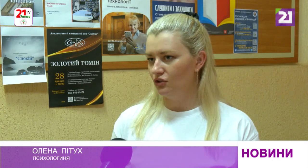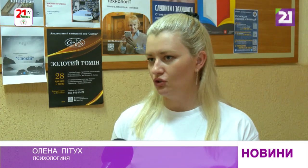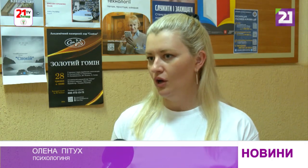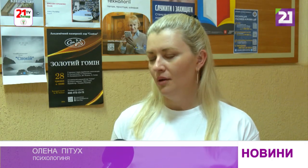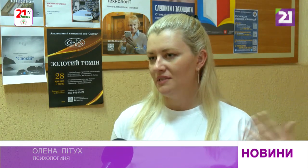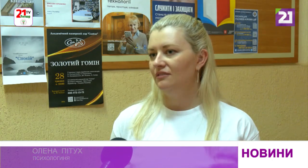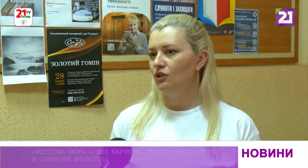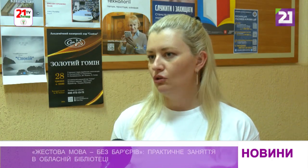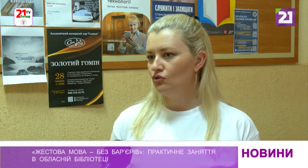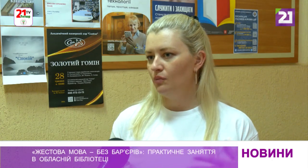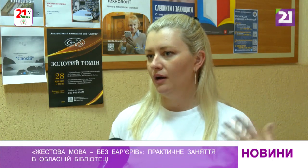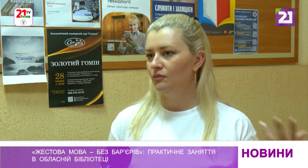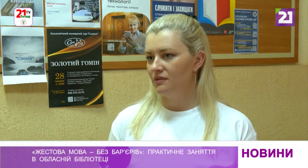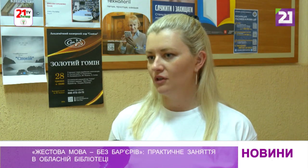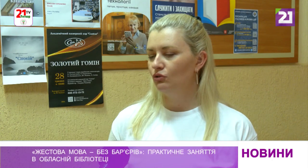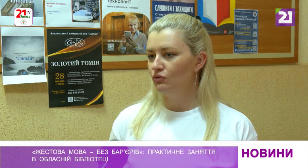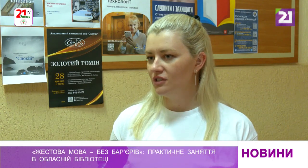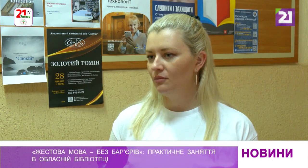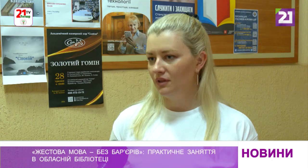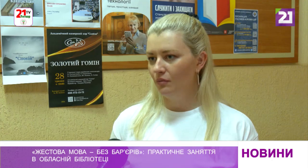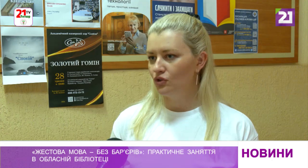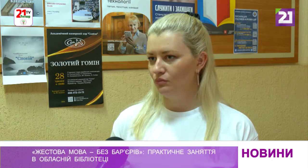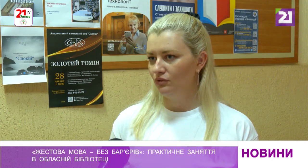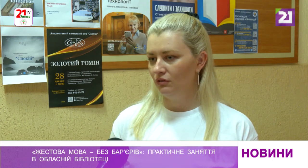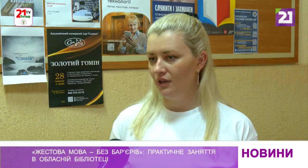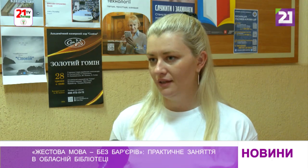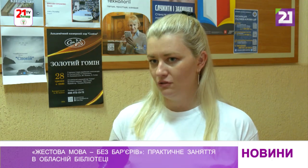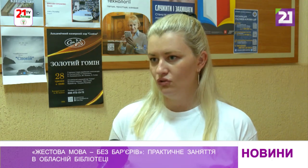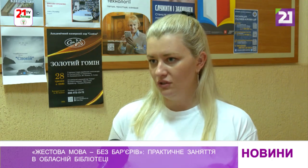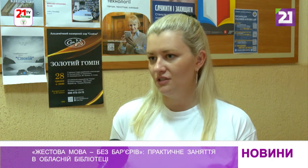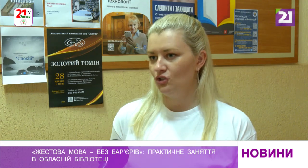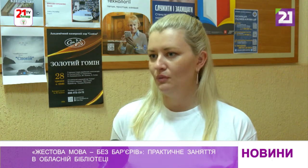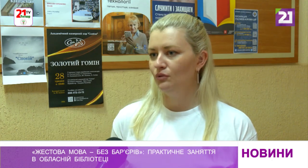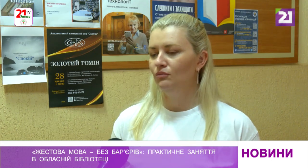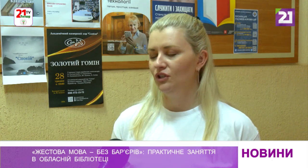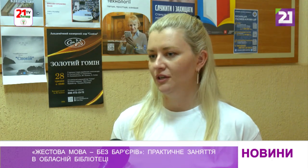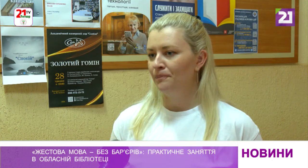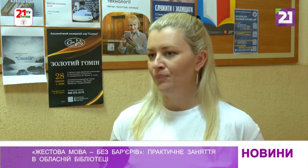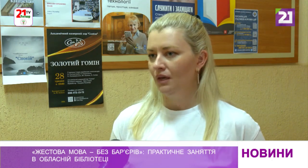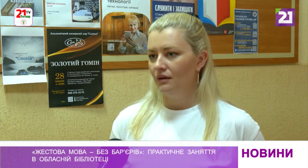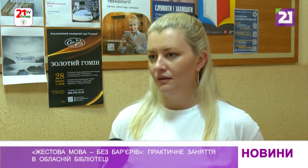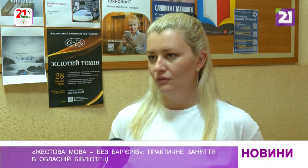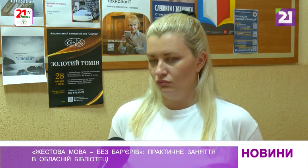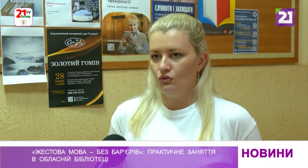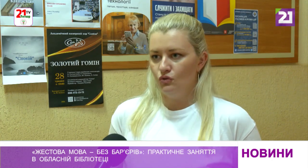що після війни дуже багато з контузіями, да, може бути людей, і це теж класно, якщо ми будемо їх